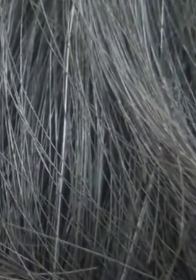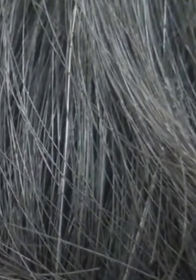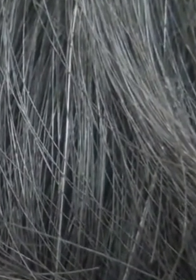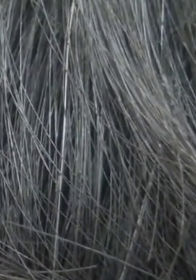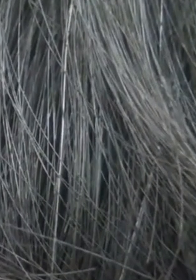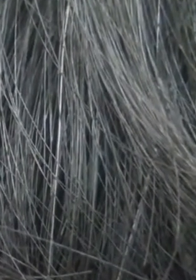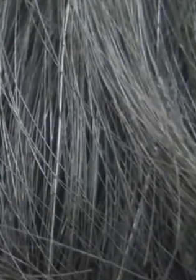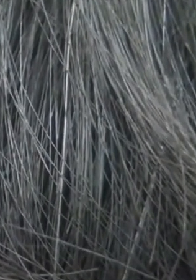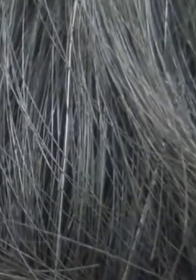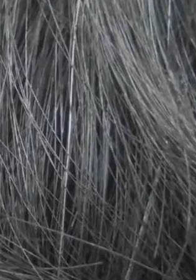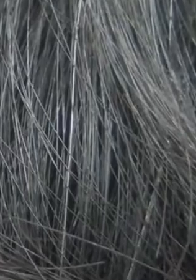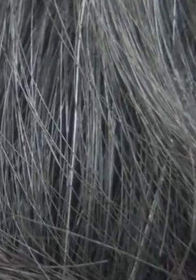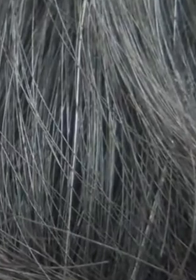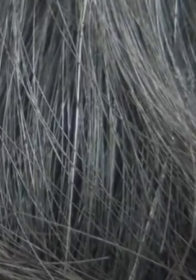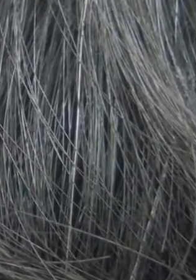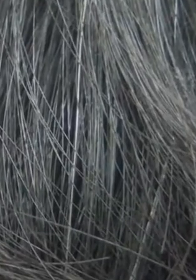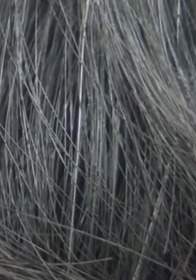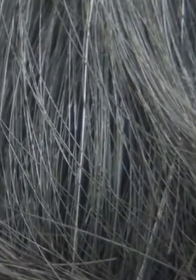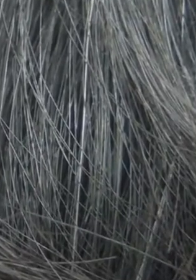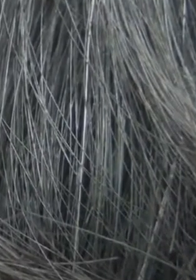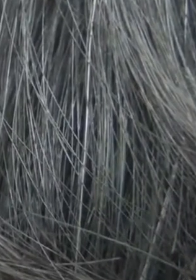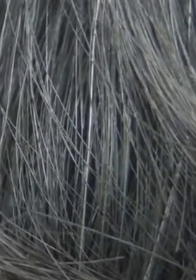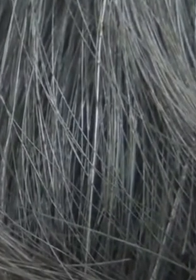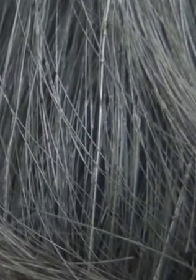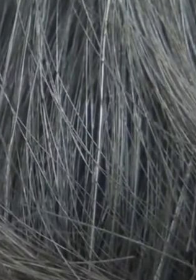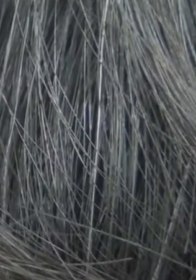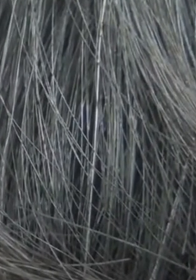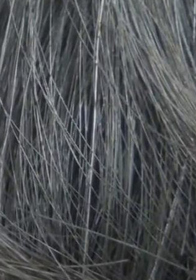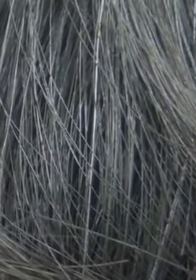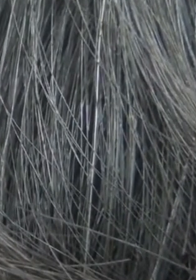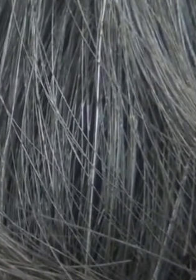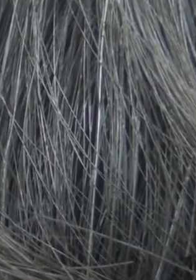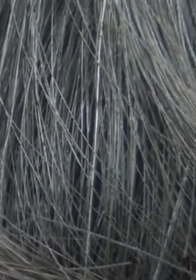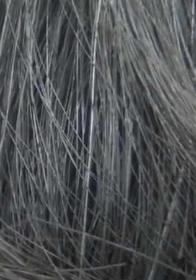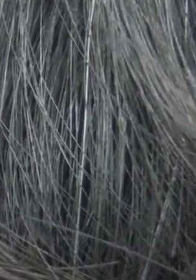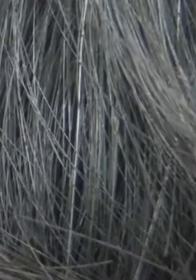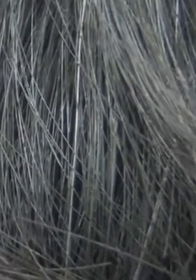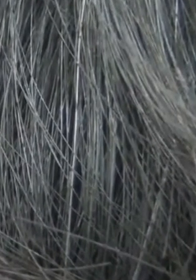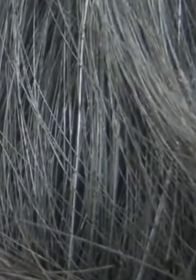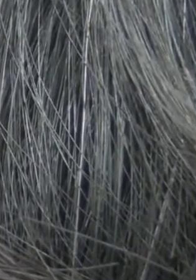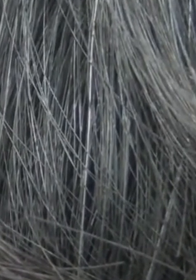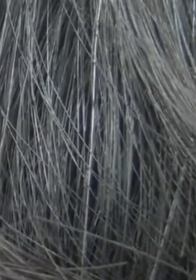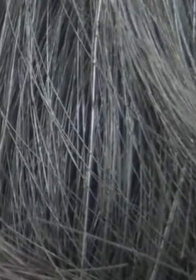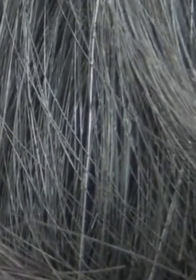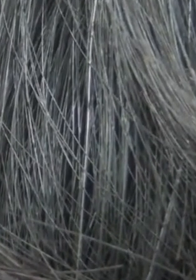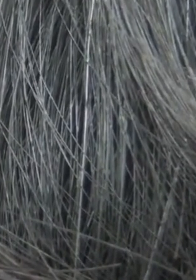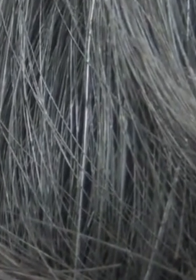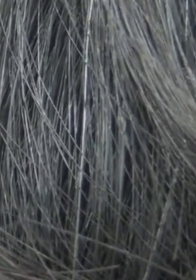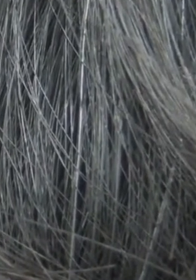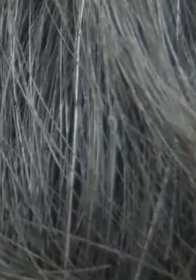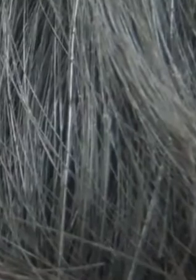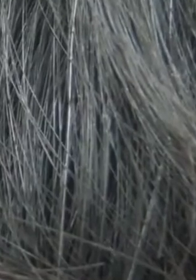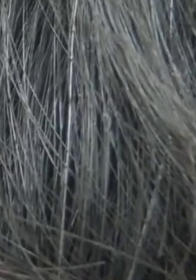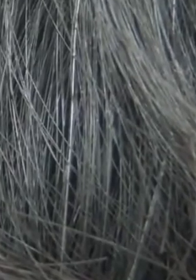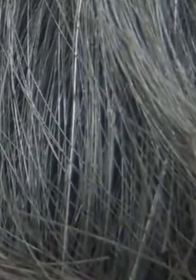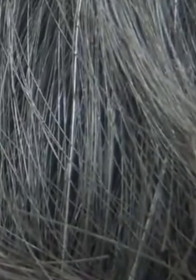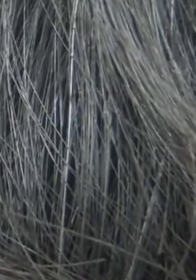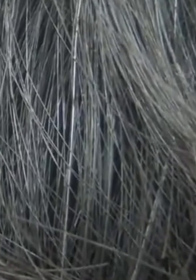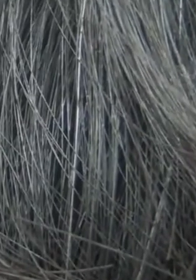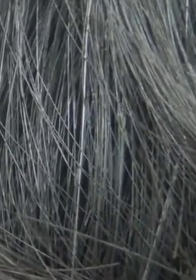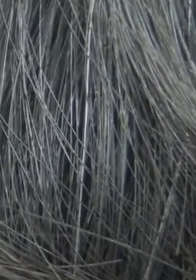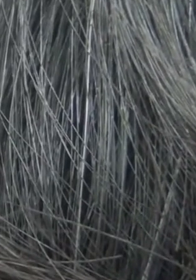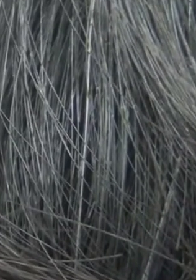건축물관리법 제2조의 건축물관리에 따른 공사 현장 및 인접 장소, 실외에서